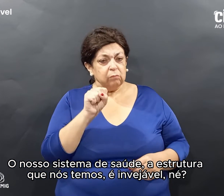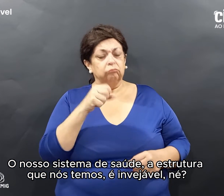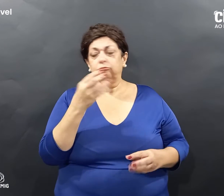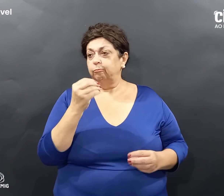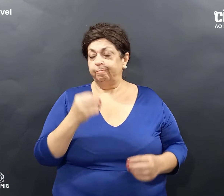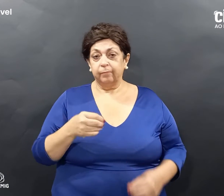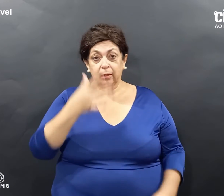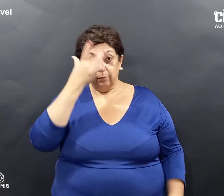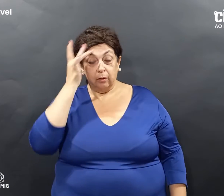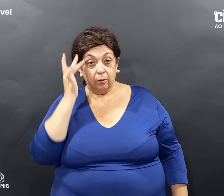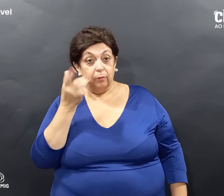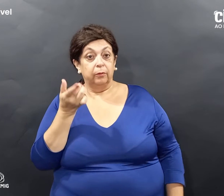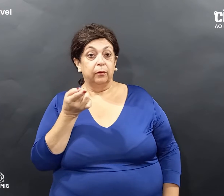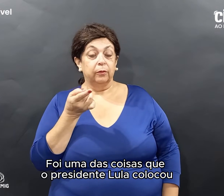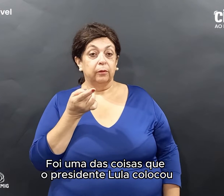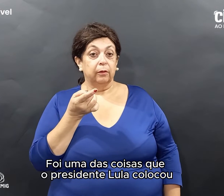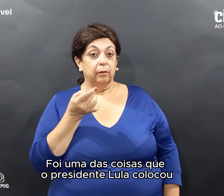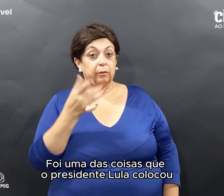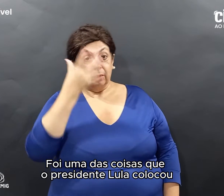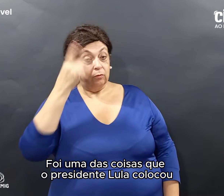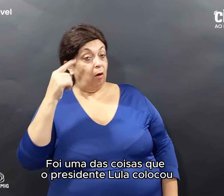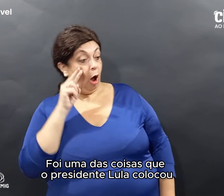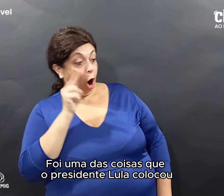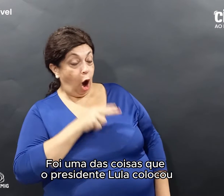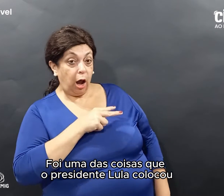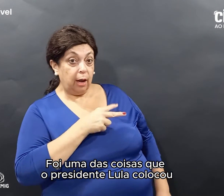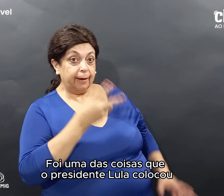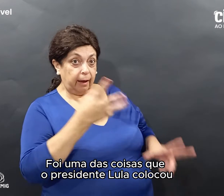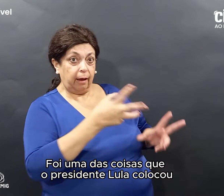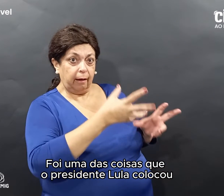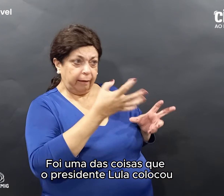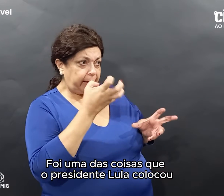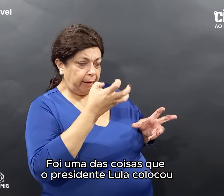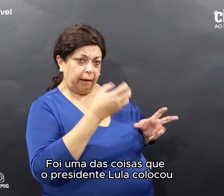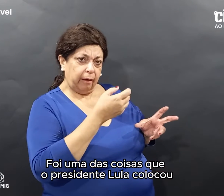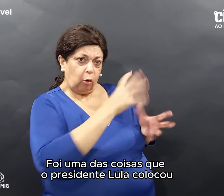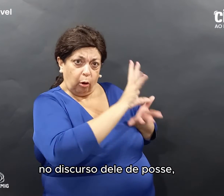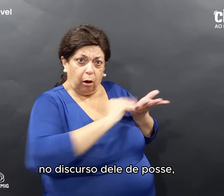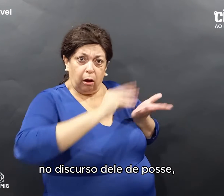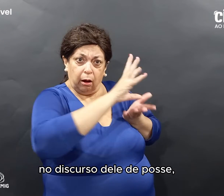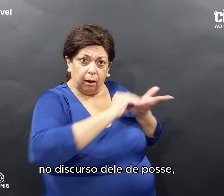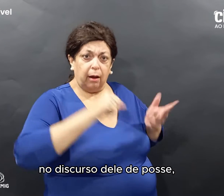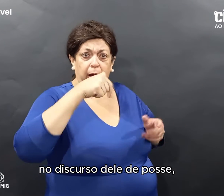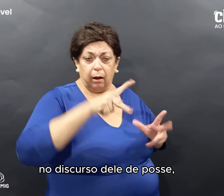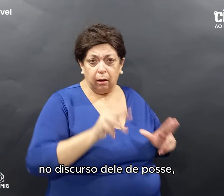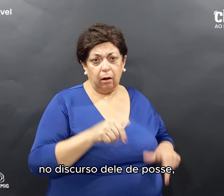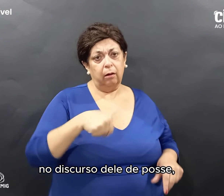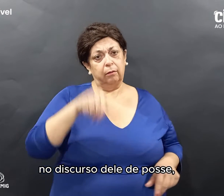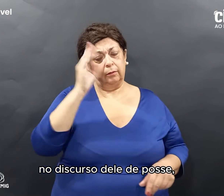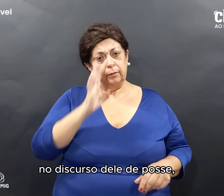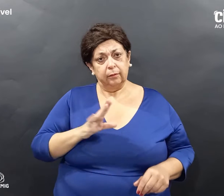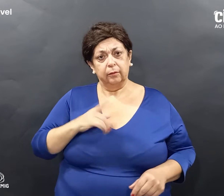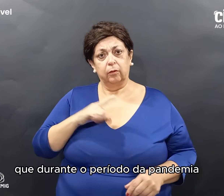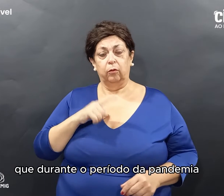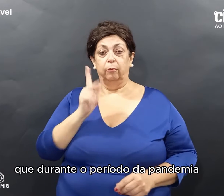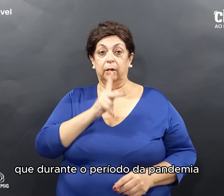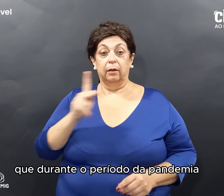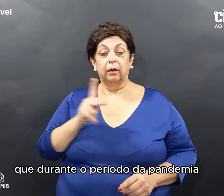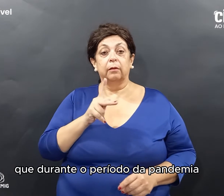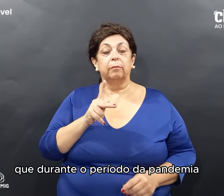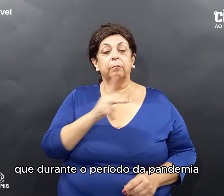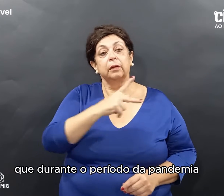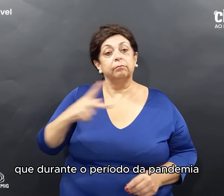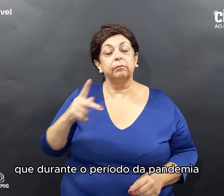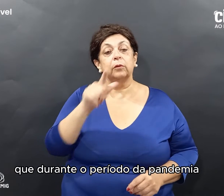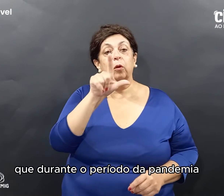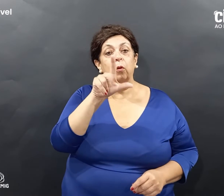invejável, né? Foi uma das coisas que o presidente Lula colocou no discurso dele de posse, né? Que durante